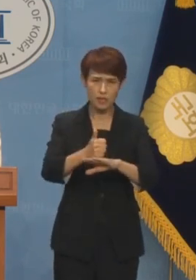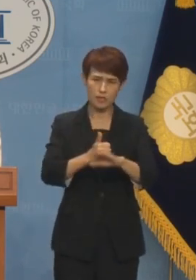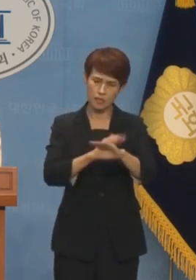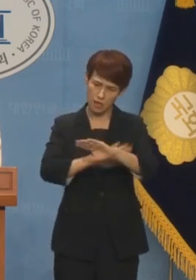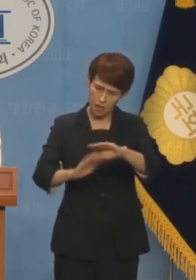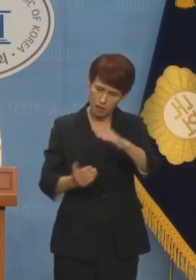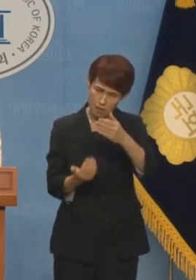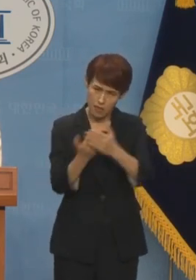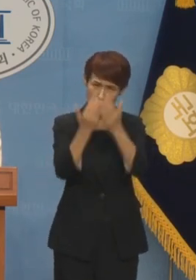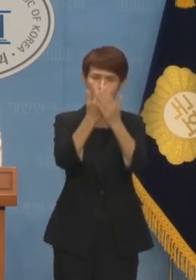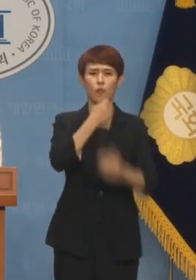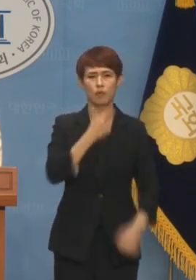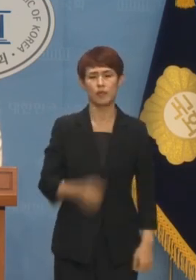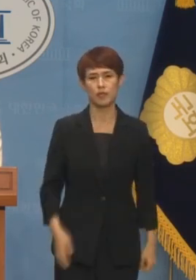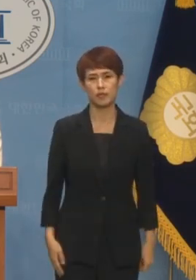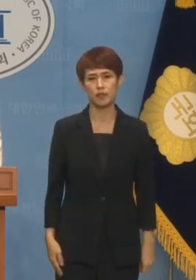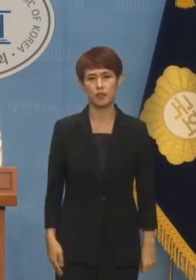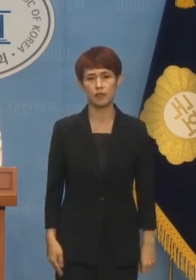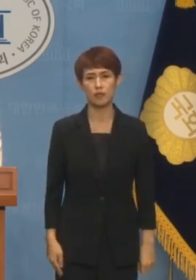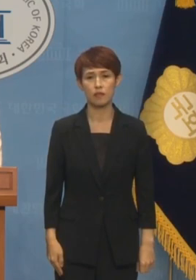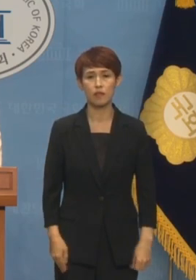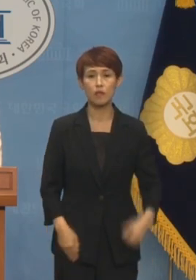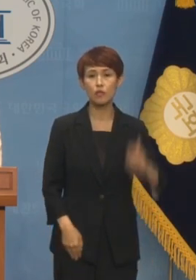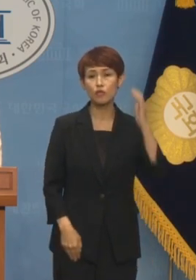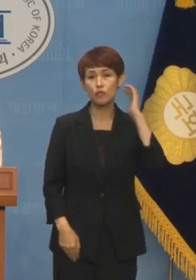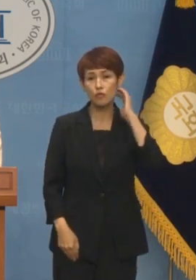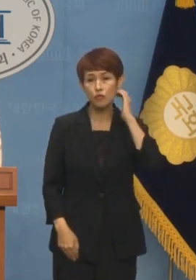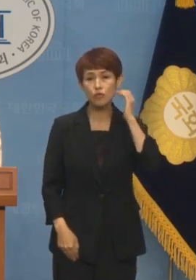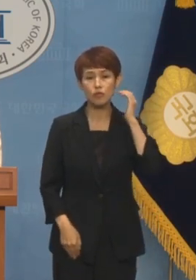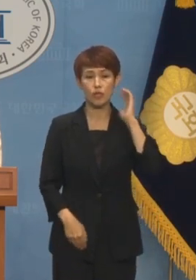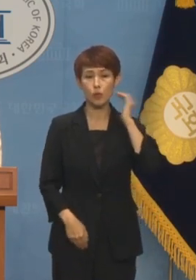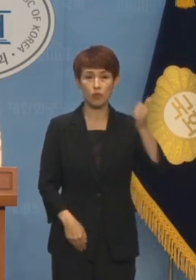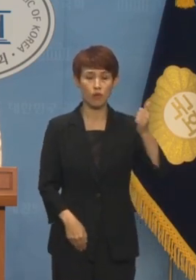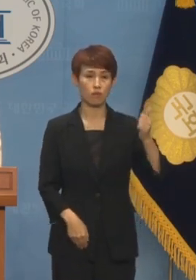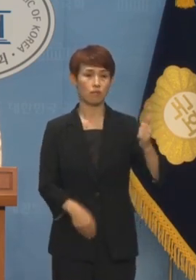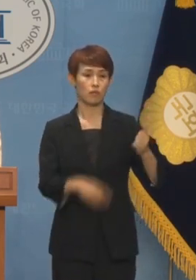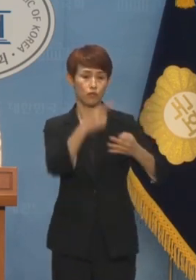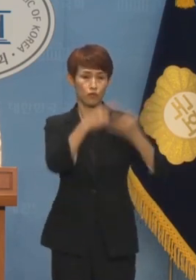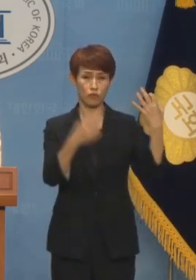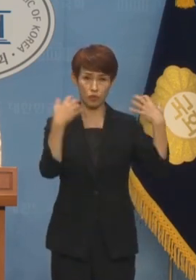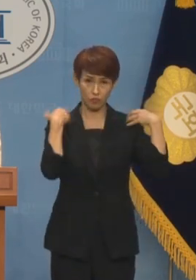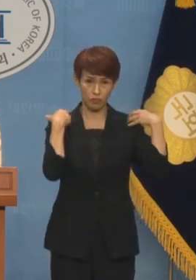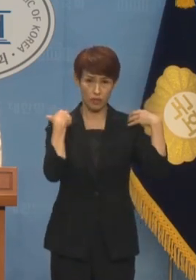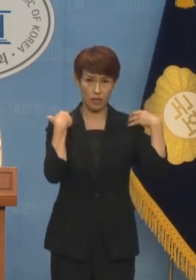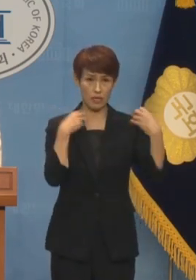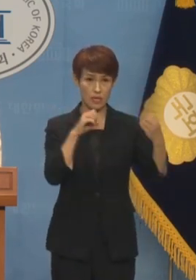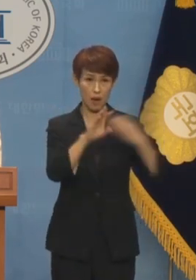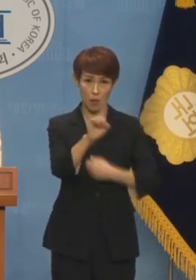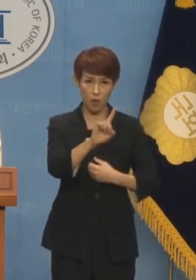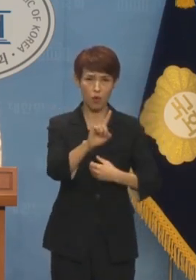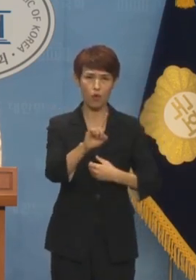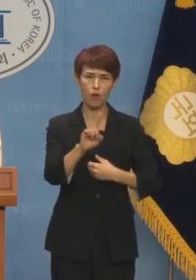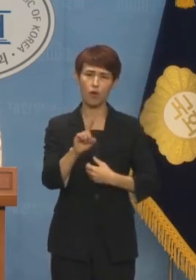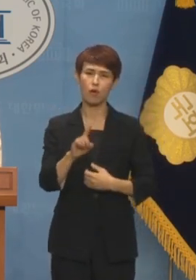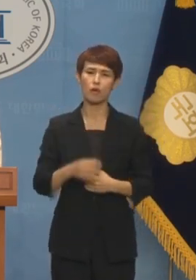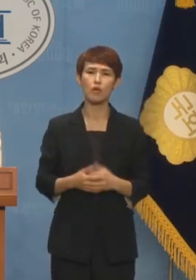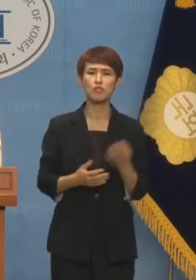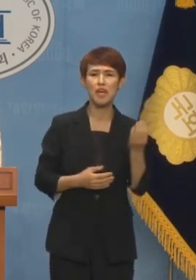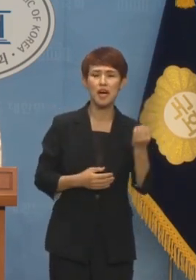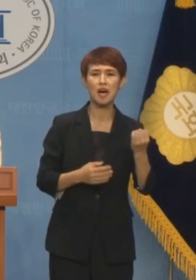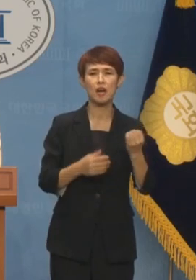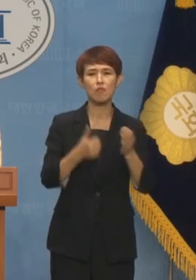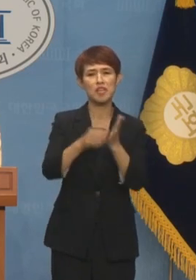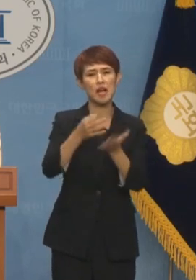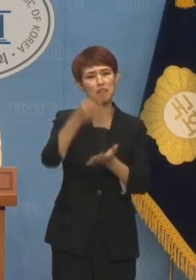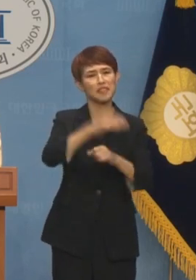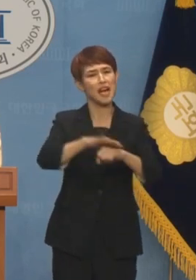또한 윤석열 정부가 답해야 할 것은 이런 공허한 숫자가 아니라 고통받는 국민의